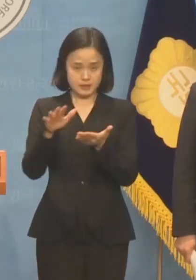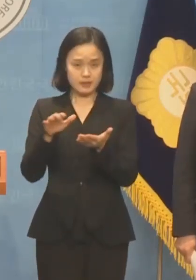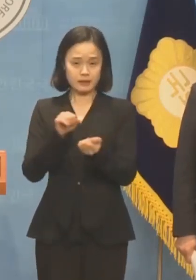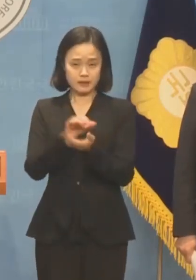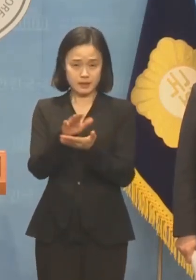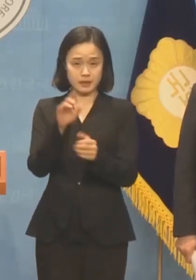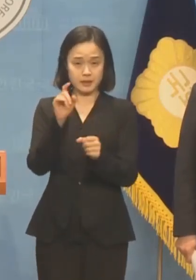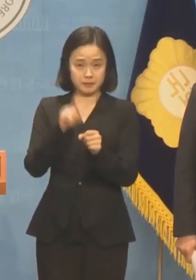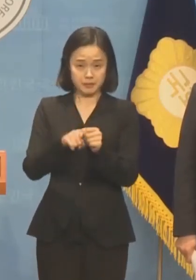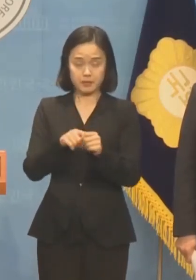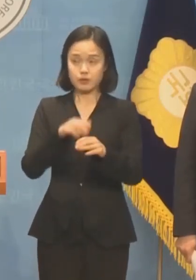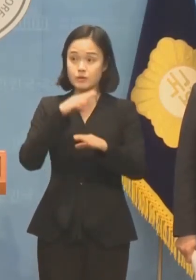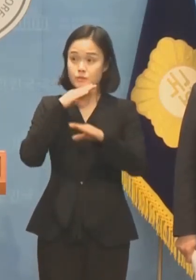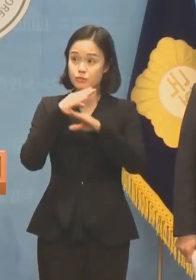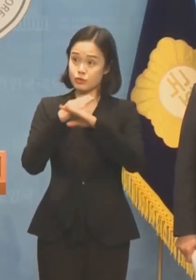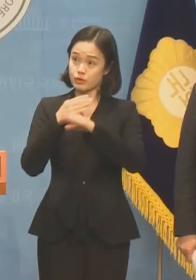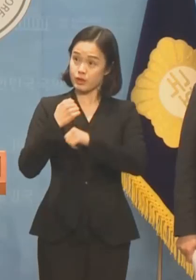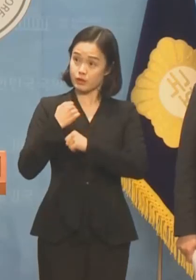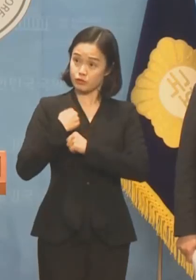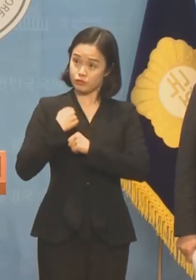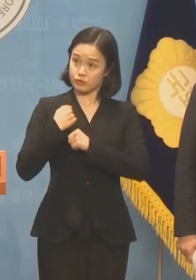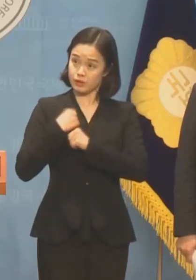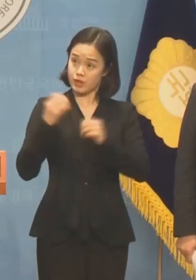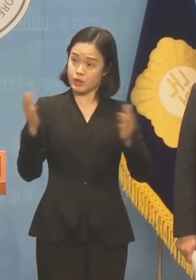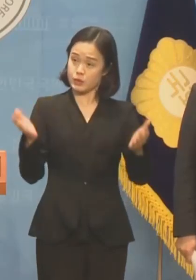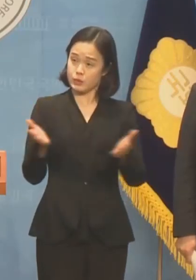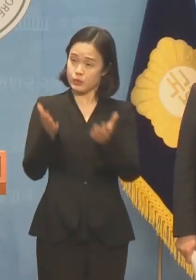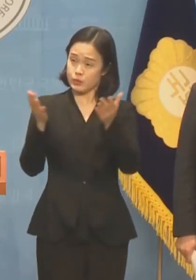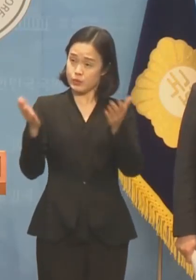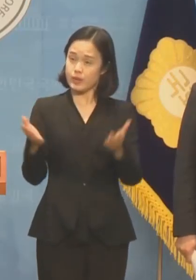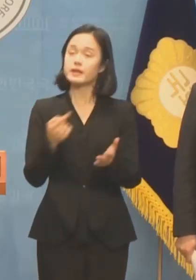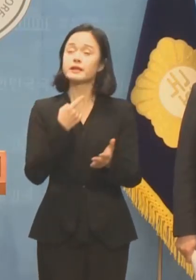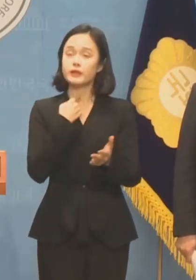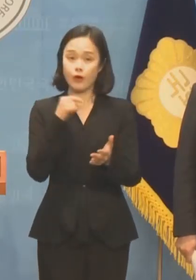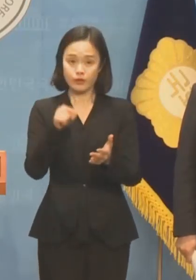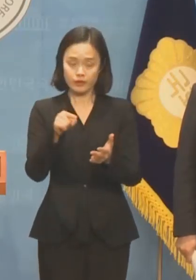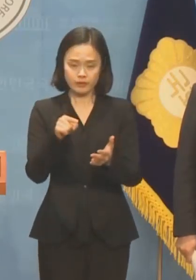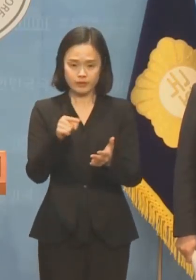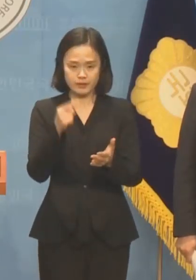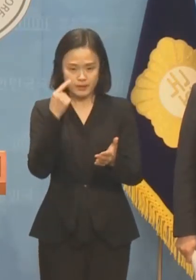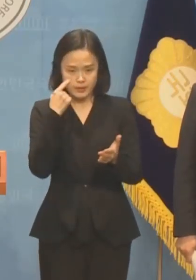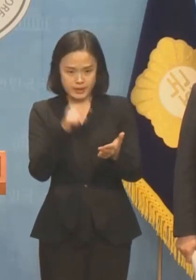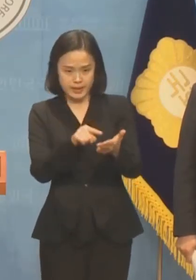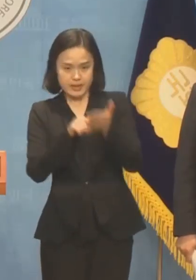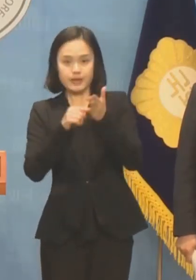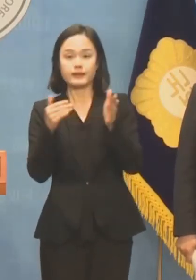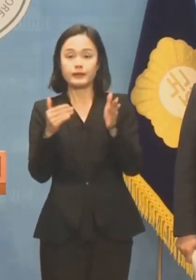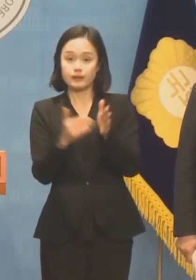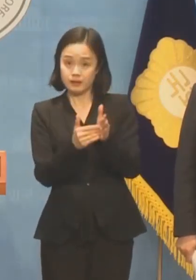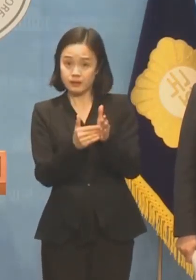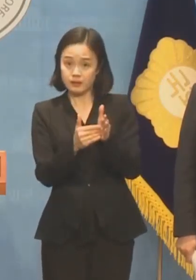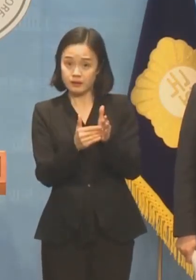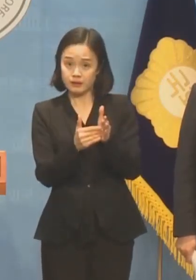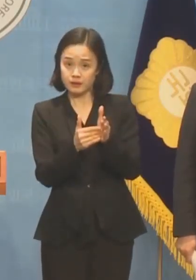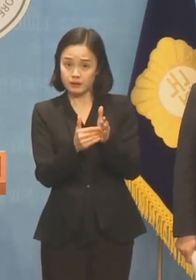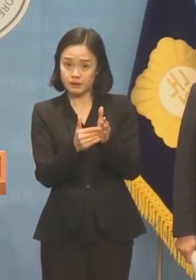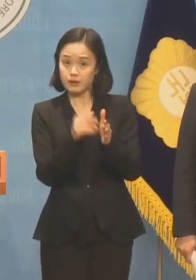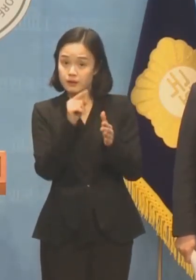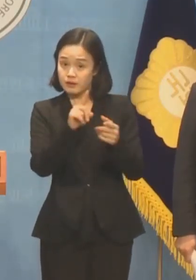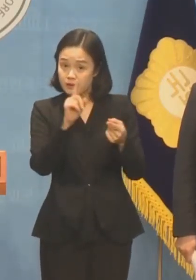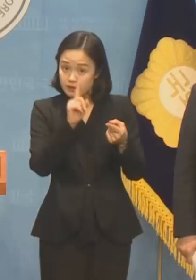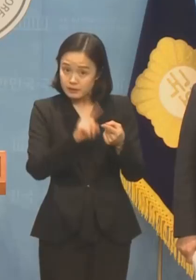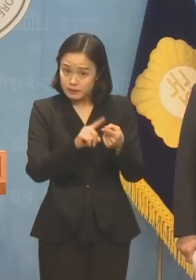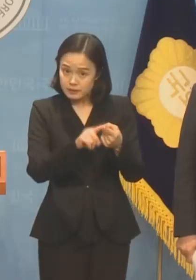공격을 유도한 사실이 이미 드러났다며 윤 대통령 등 주요 인사들의 외환 혐의를 수사